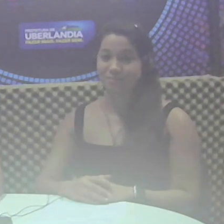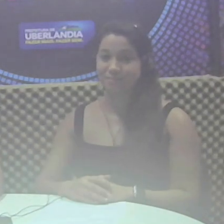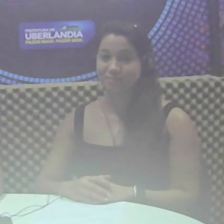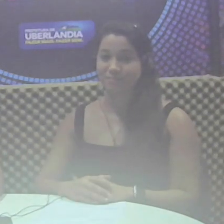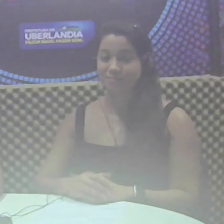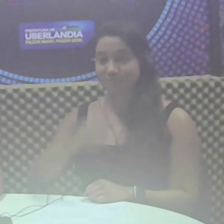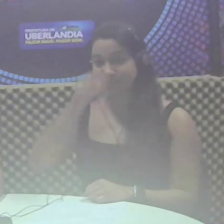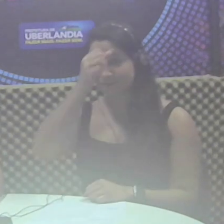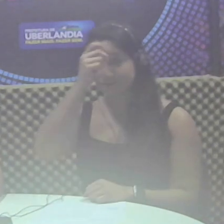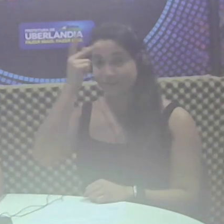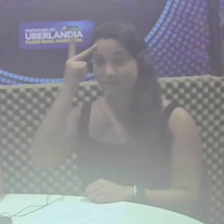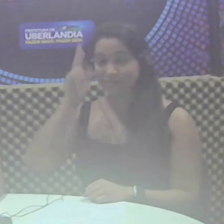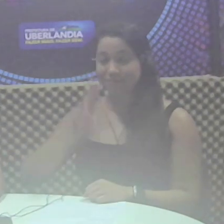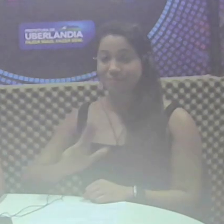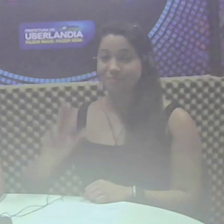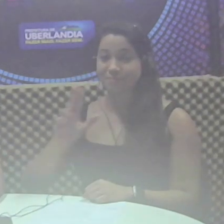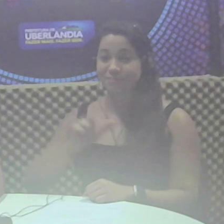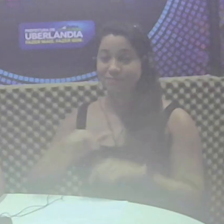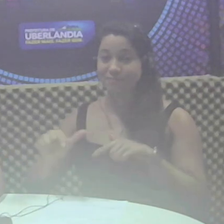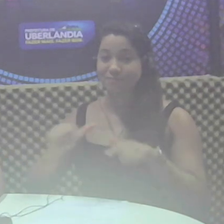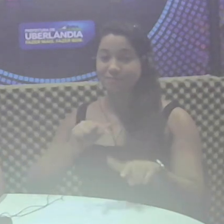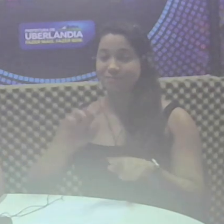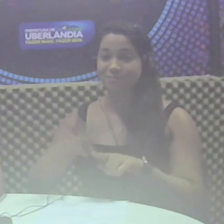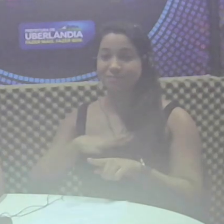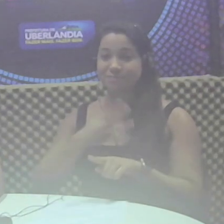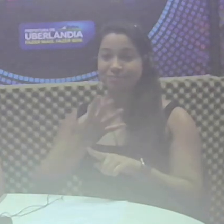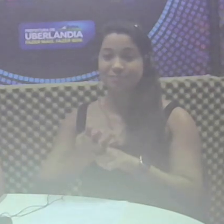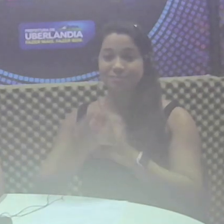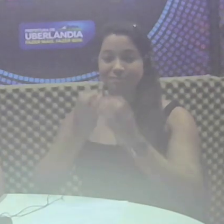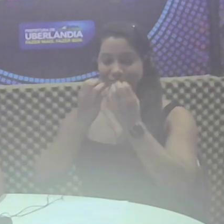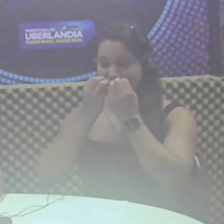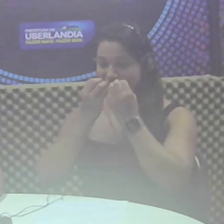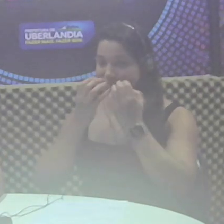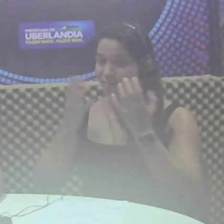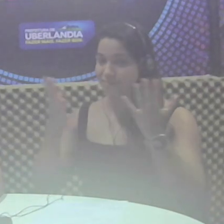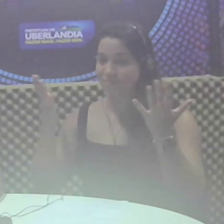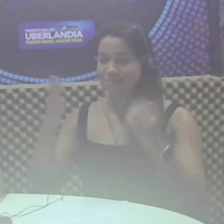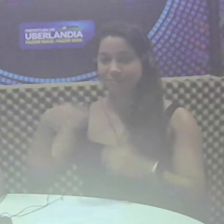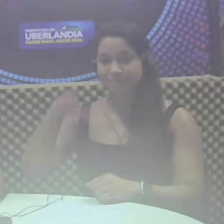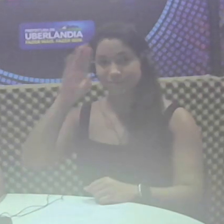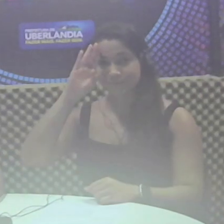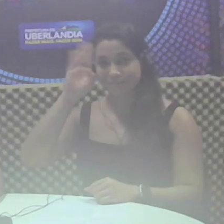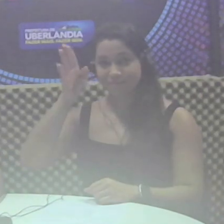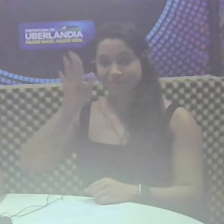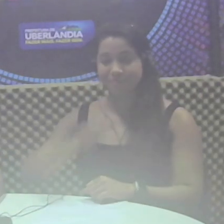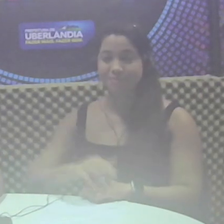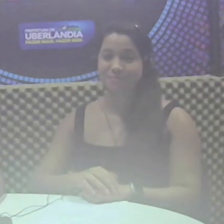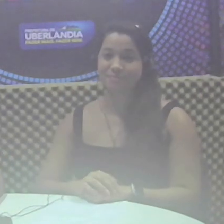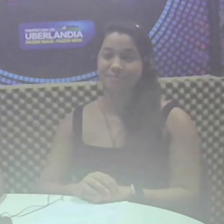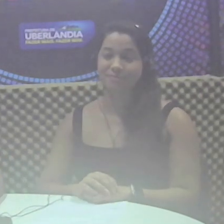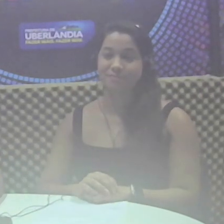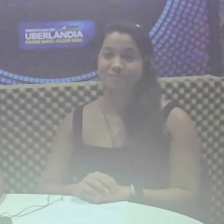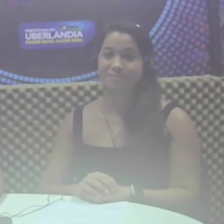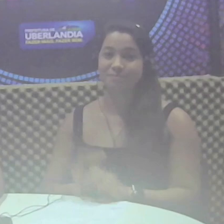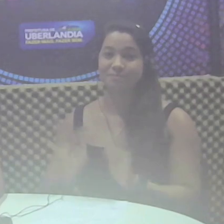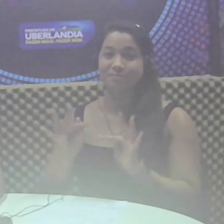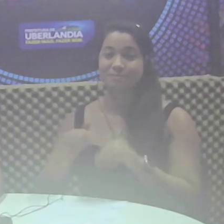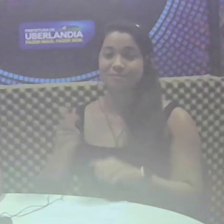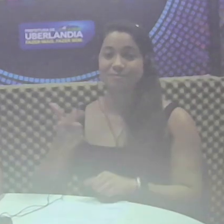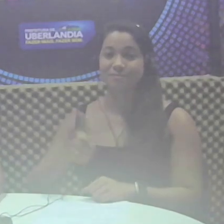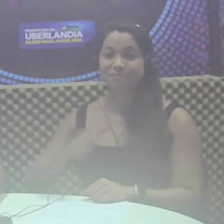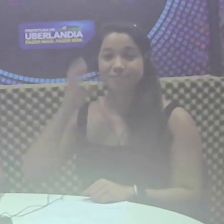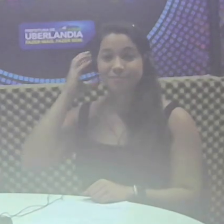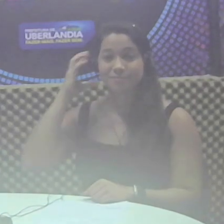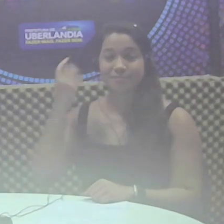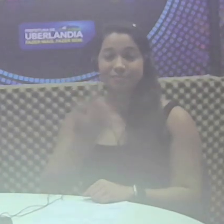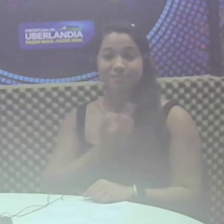de Castro Kalimann. Prefeitura de Uberlândia. Fazer mais, fazer bem. Até a próxima. Fica por aqui mais